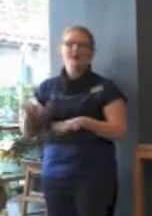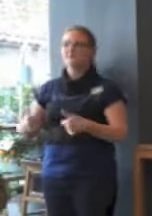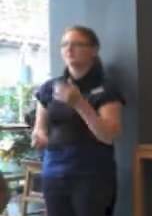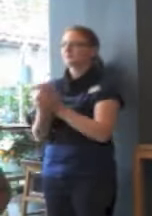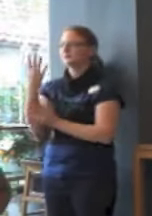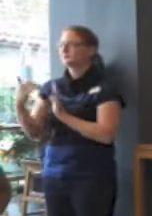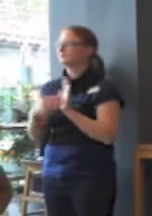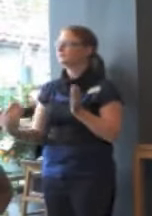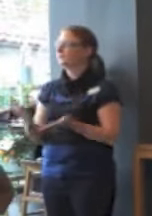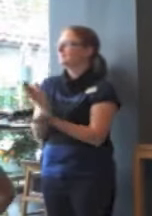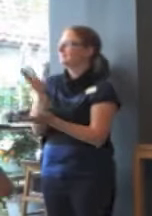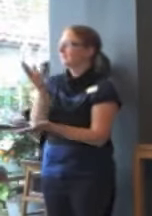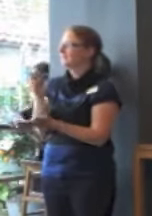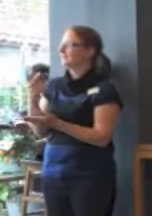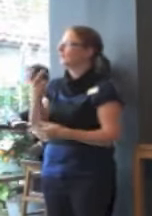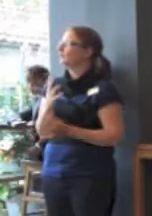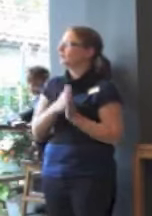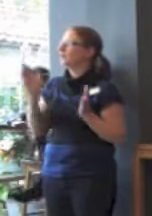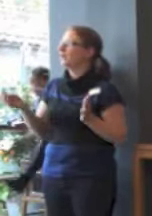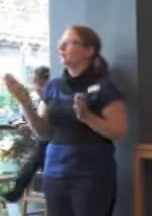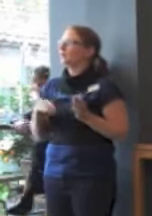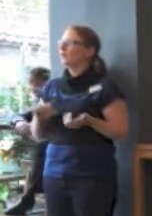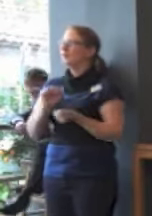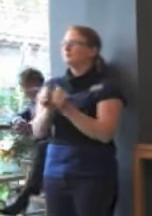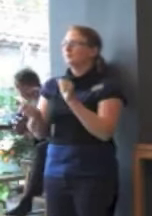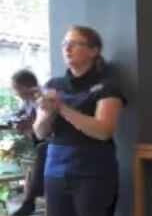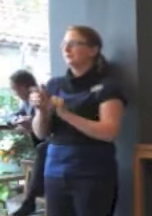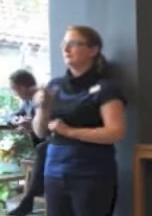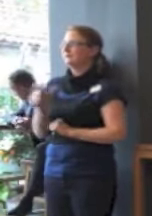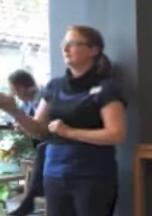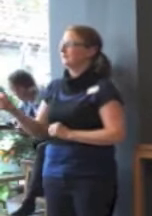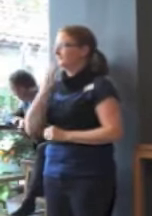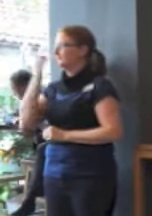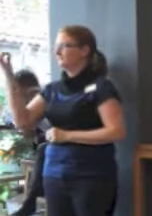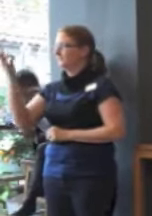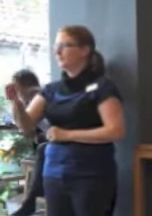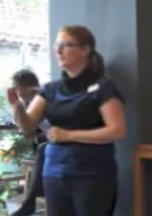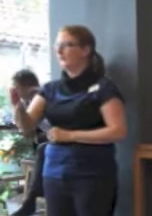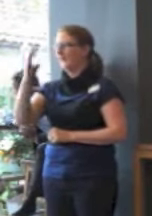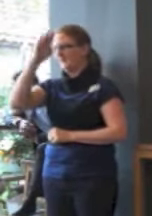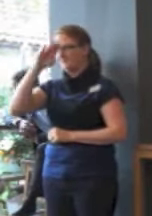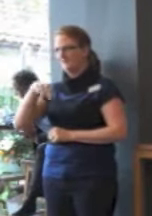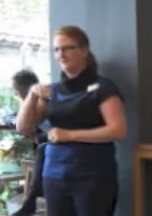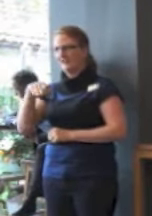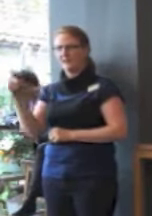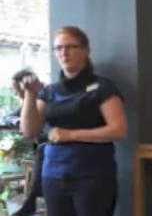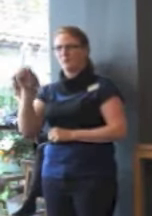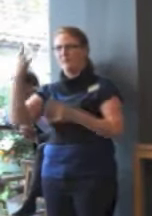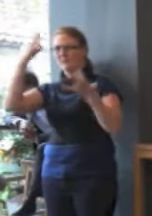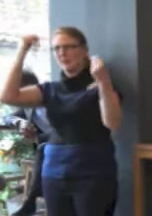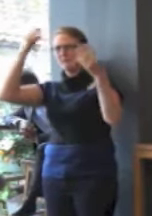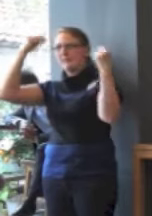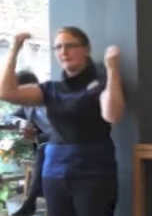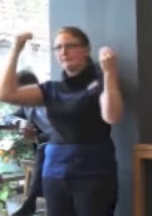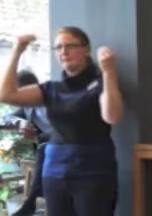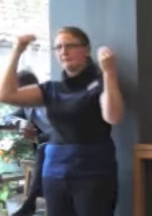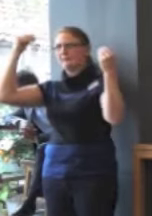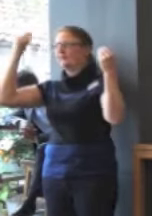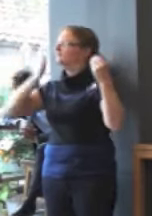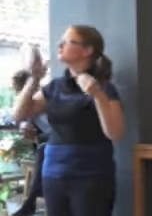på 80-talet. Då ställde politiken den här frågan: vet vi något om demens? Och fick